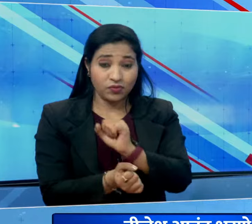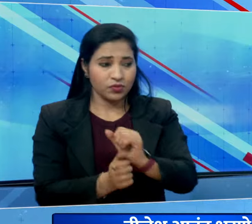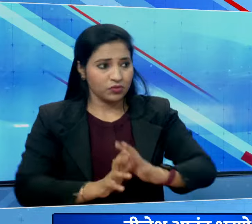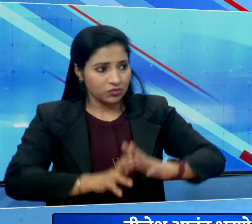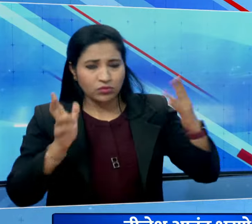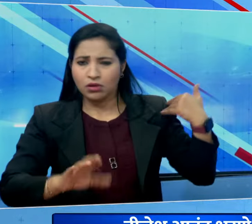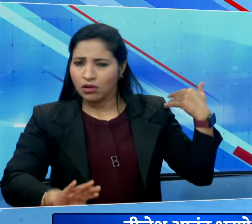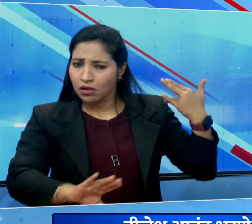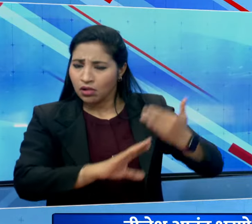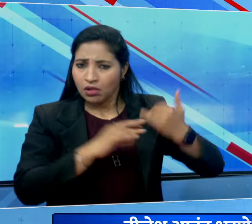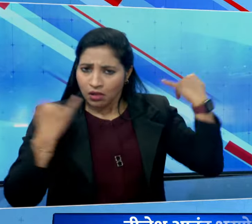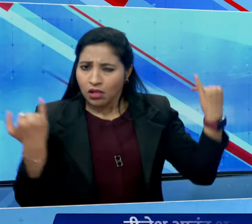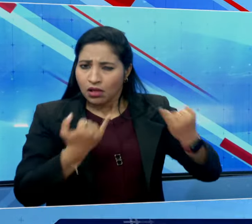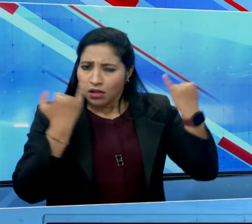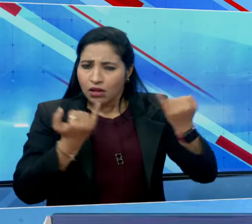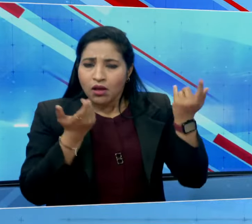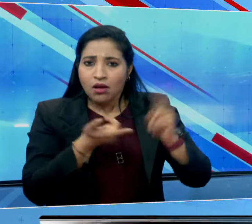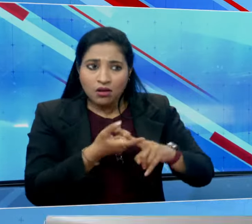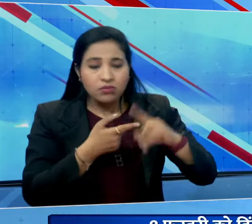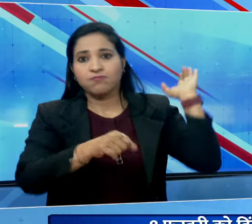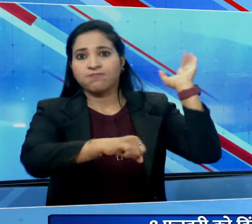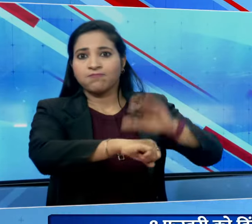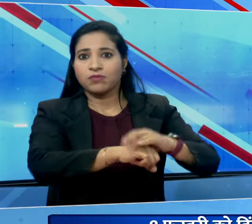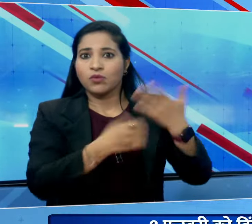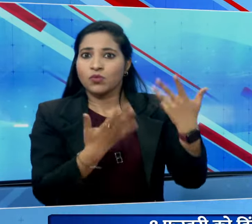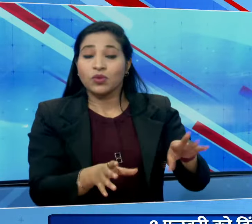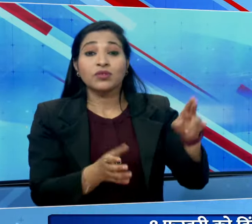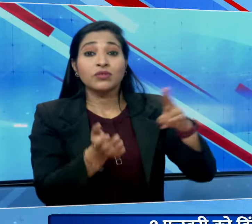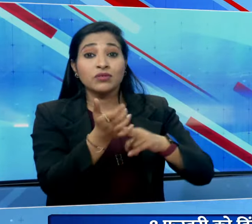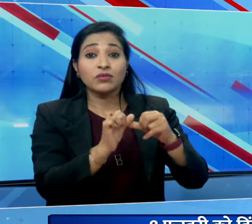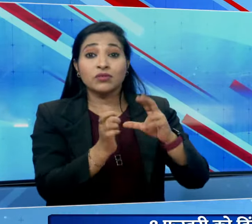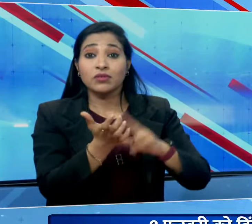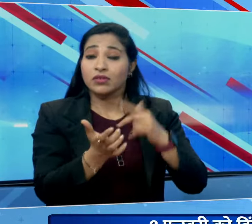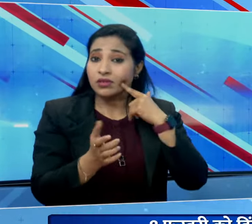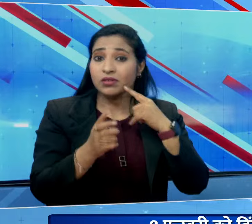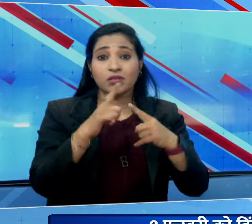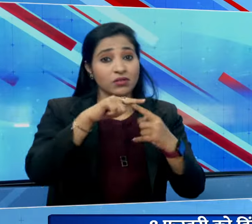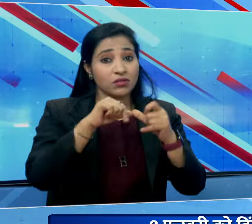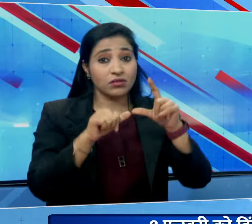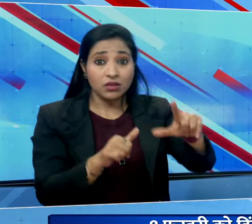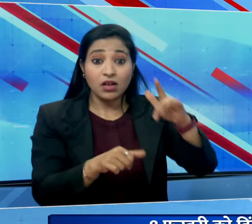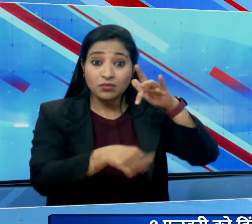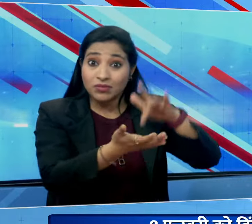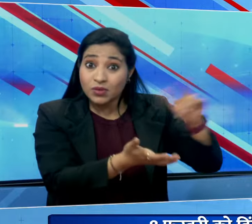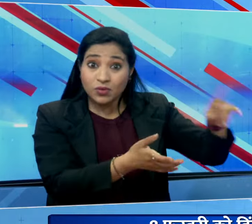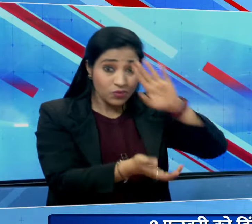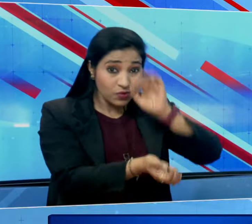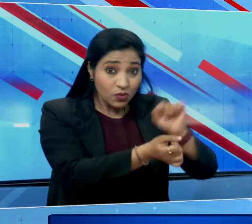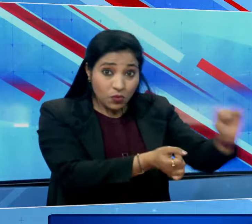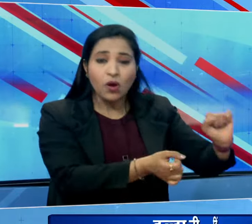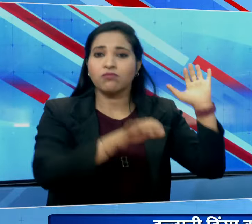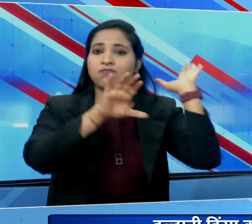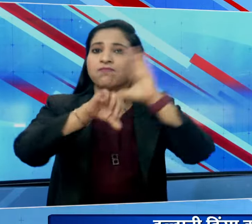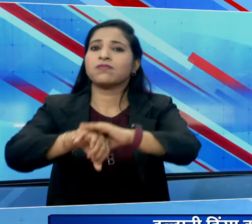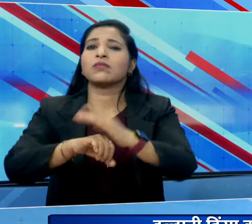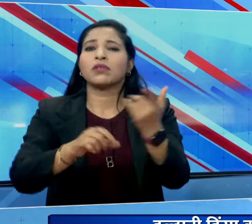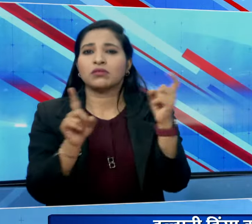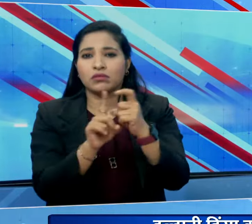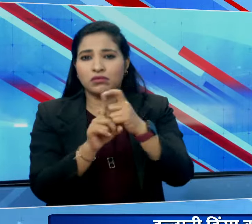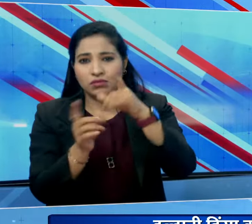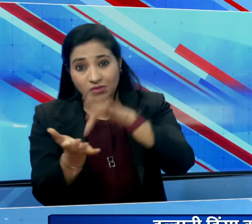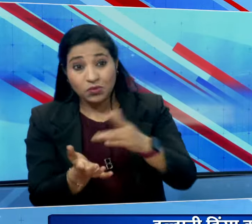जोरों से उसको तलाश रही थी आज पुलिस ने जो है नैनीताल पुलिस ने उसको जो है अब्दुल मलिक को दिल्ली से अभी गिरफ्तार किया है अब यह